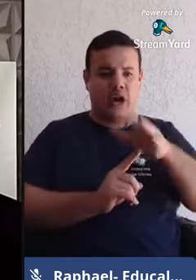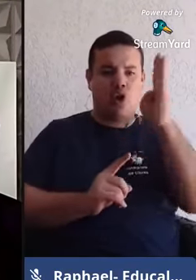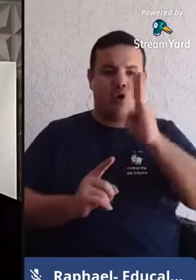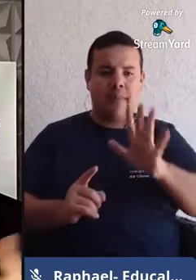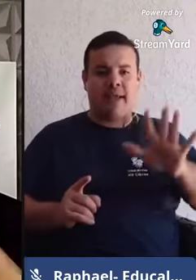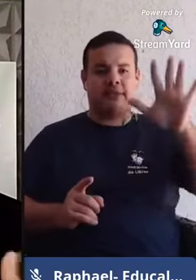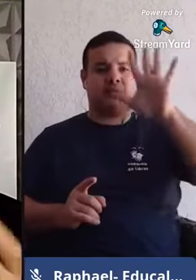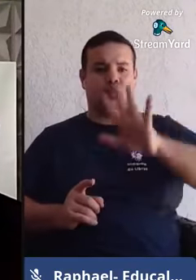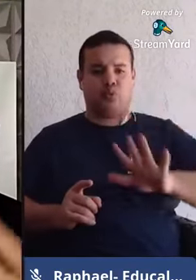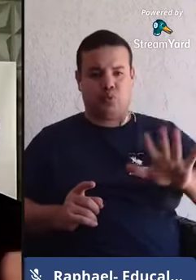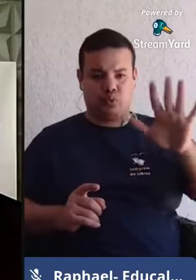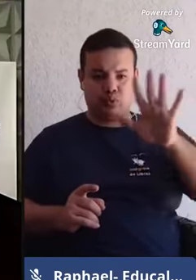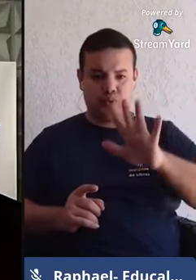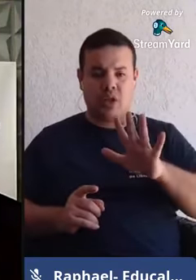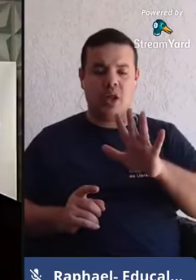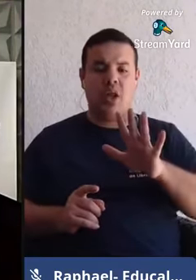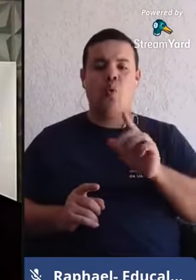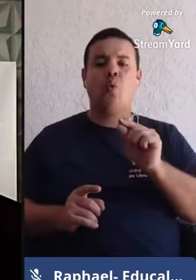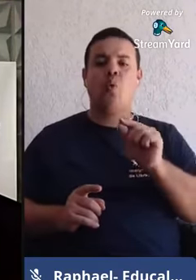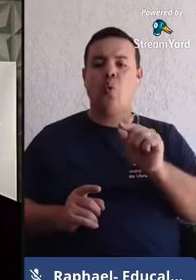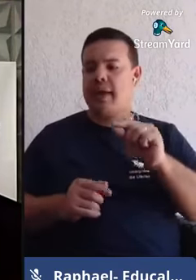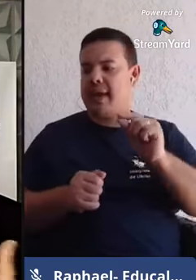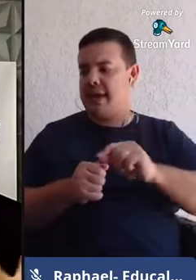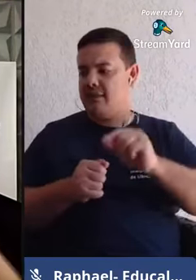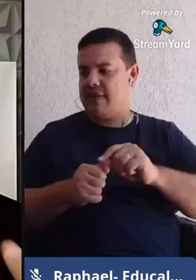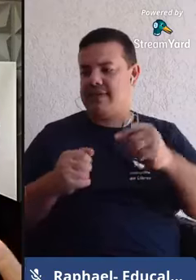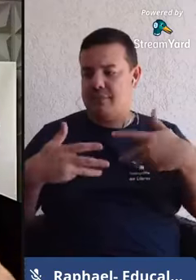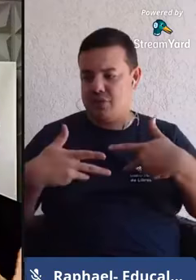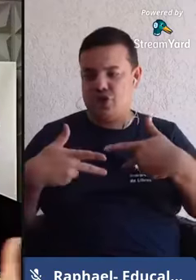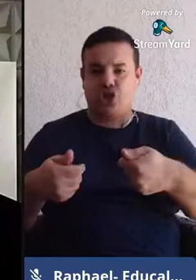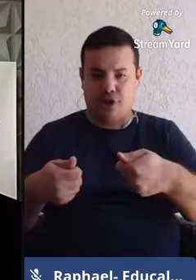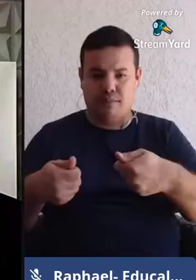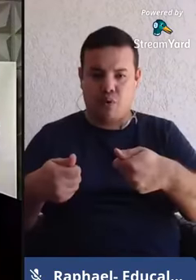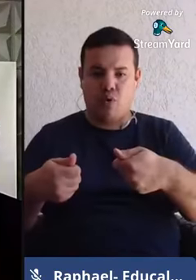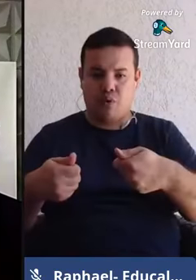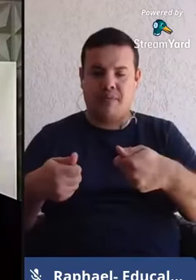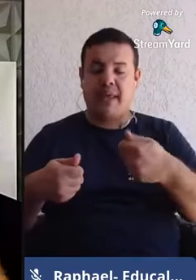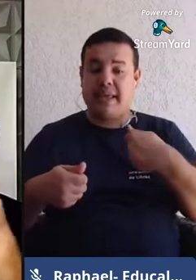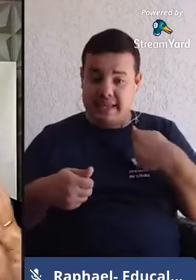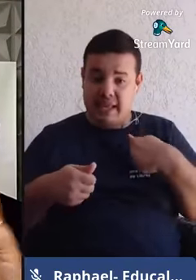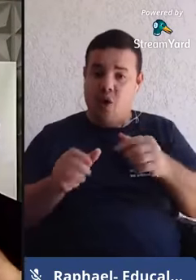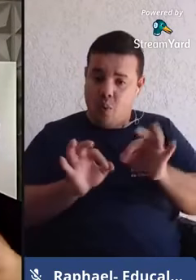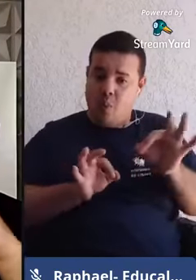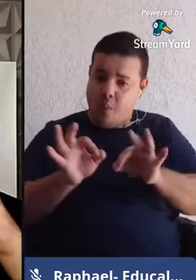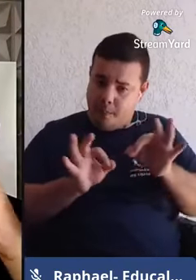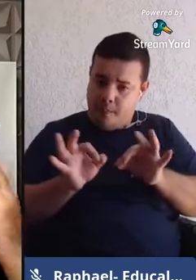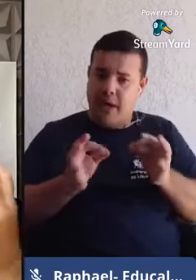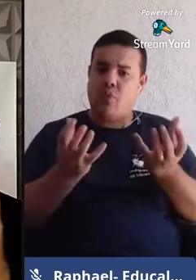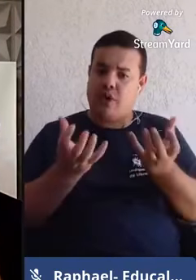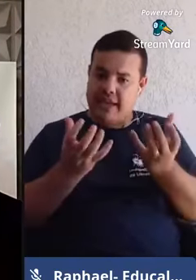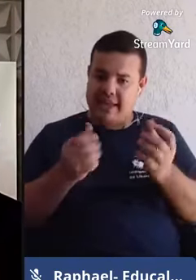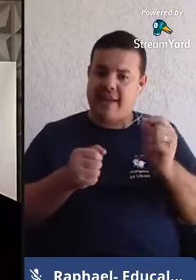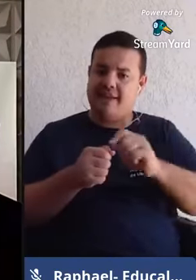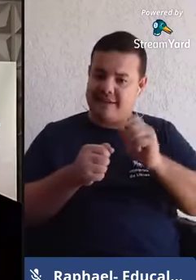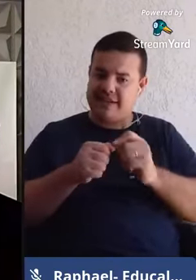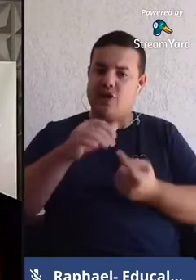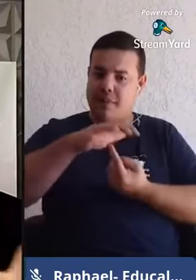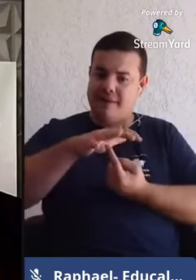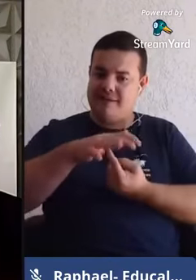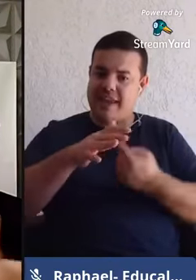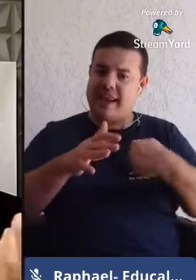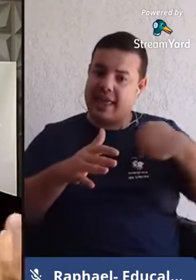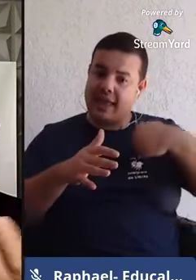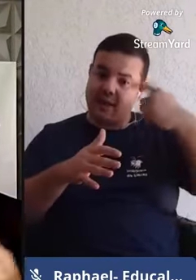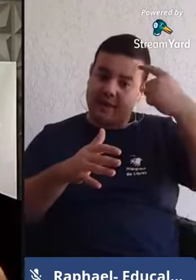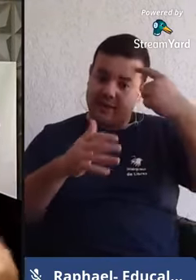chamou, e ele conversando comigo várias vezes, eu tinha um plano de fazer uma feira na minha cabeça. Eu tinha criado um formato de uma feira na minha cabeça, só que